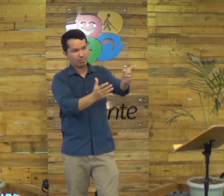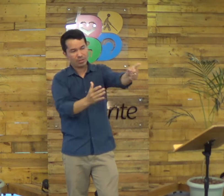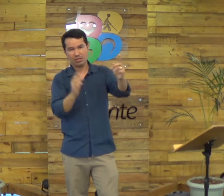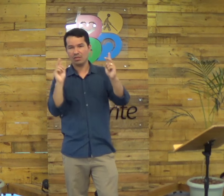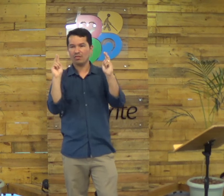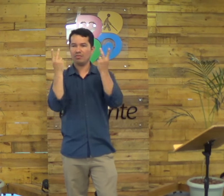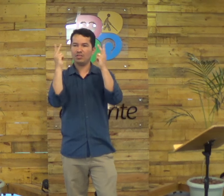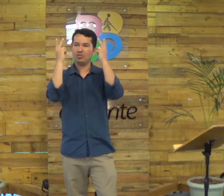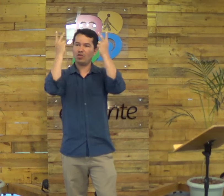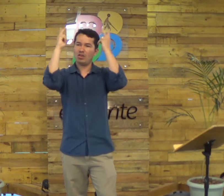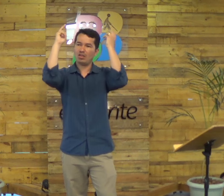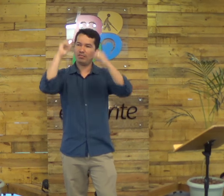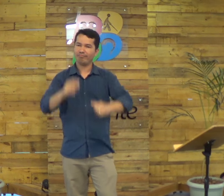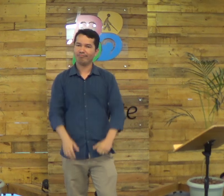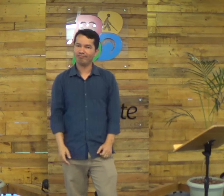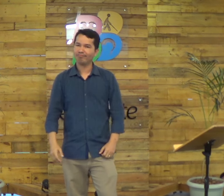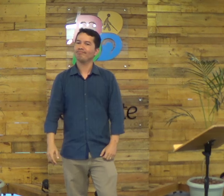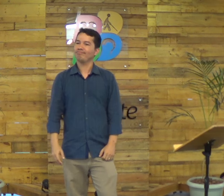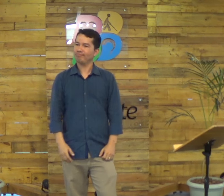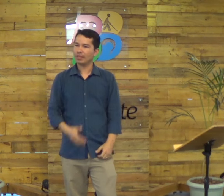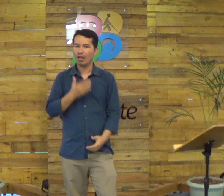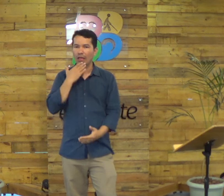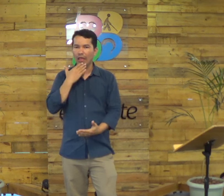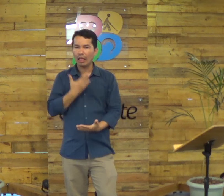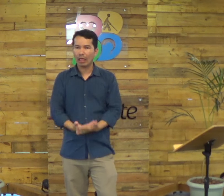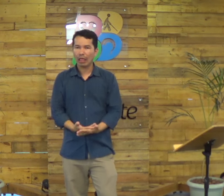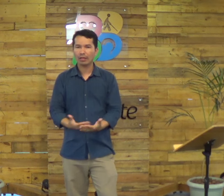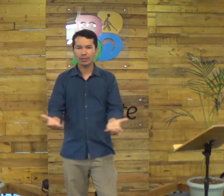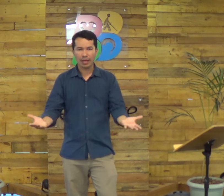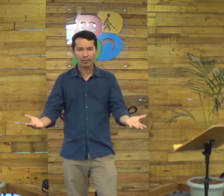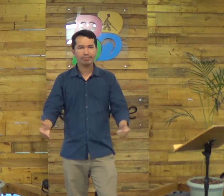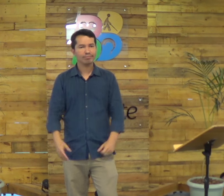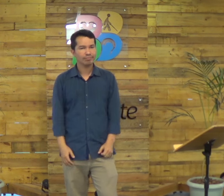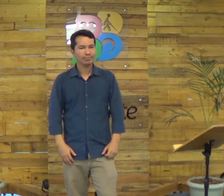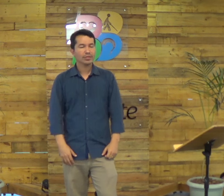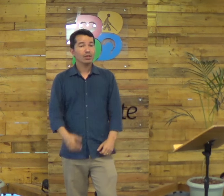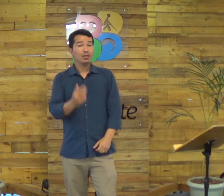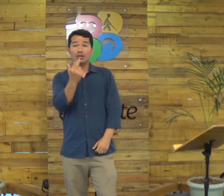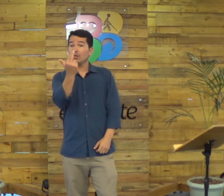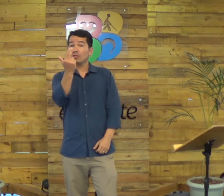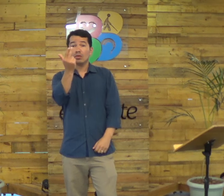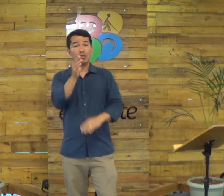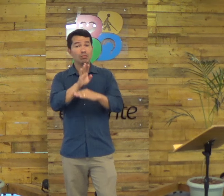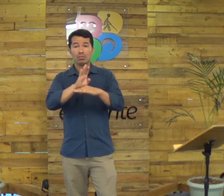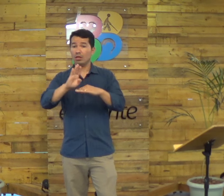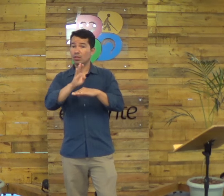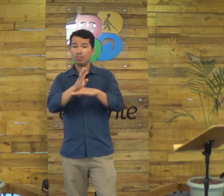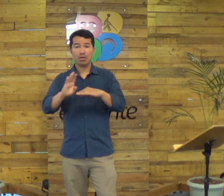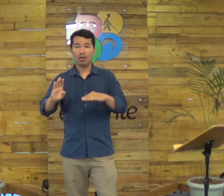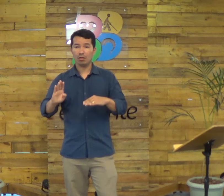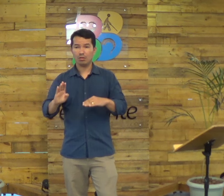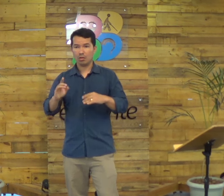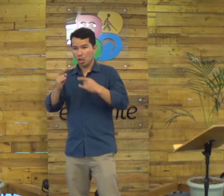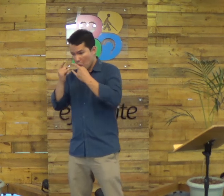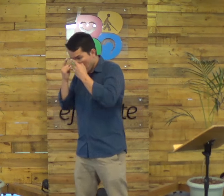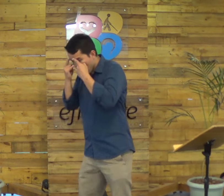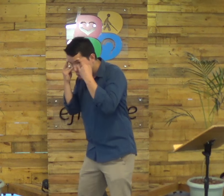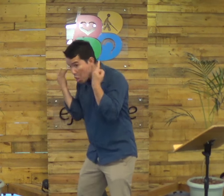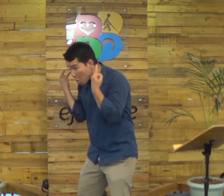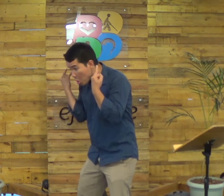Deus foi fiel a ele, trazendo, no meu trabalho, né, ele é pastor aqui da Bíblia, assim, com o guarda velho, o